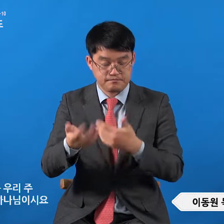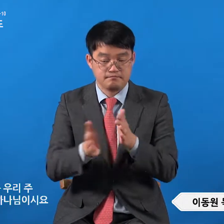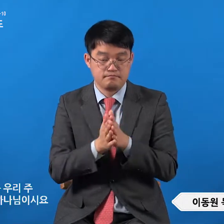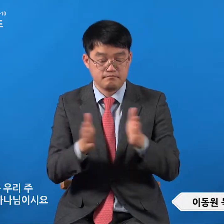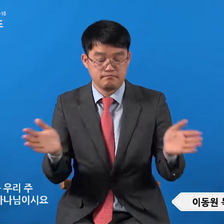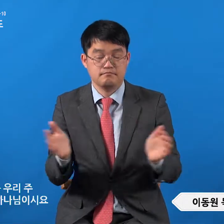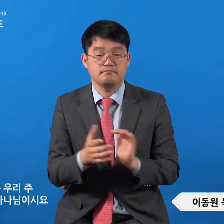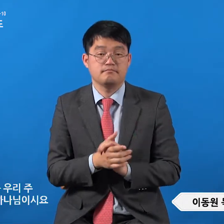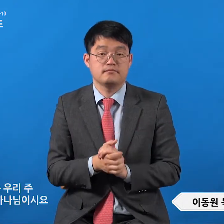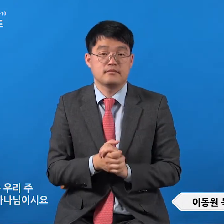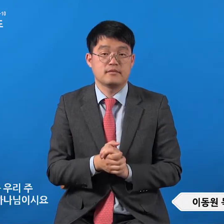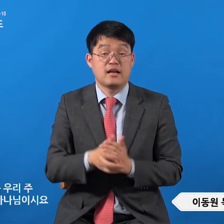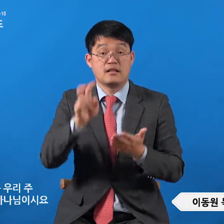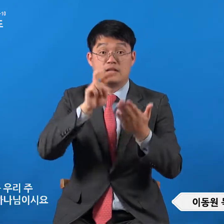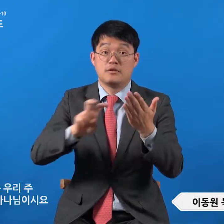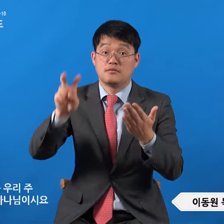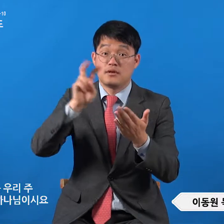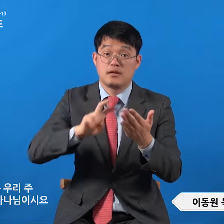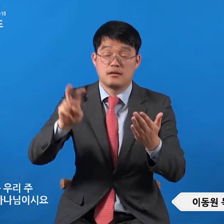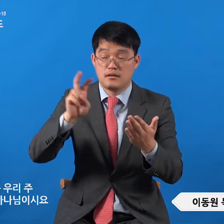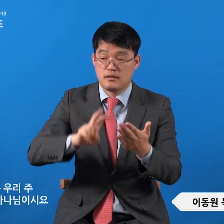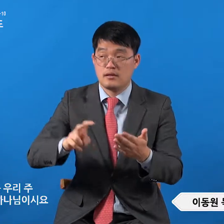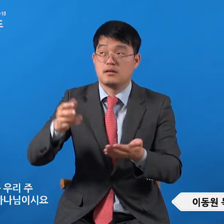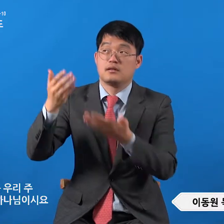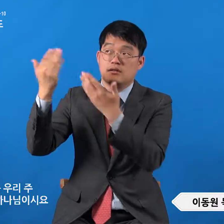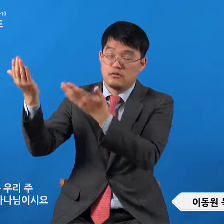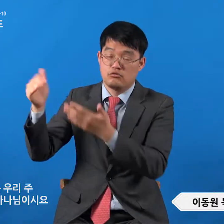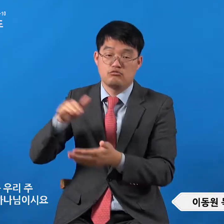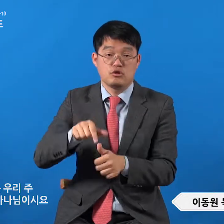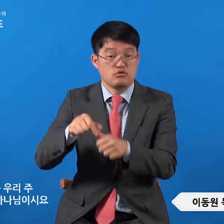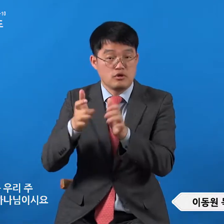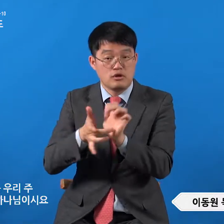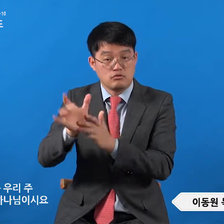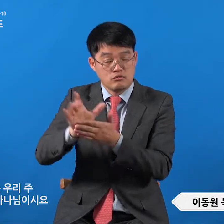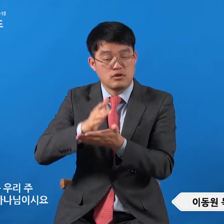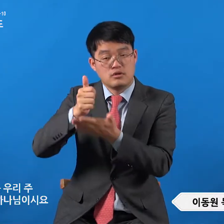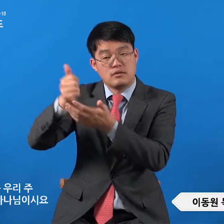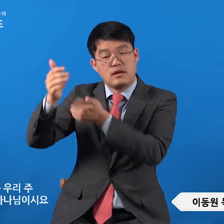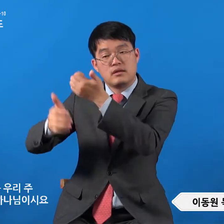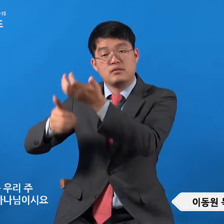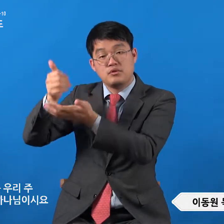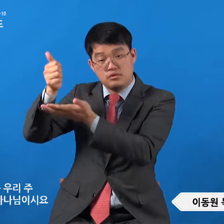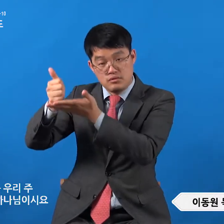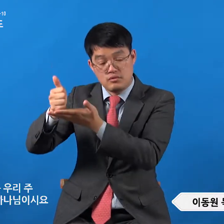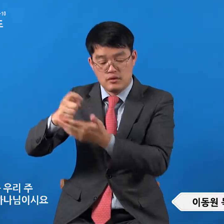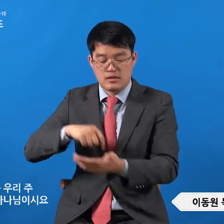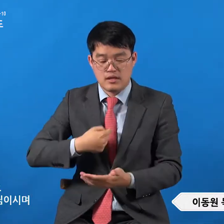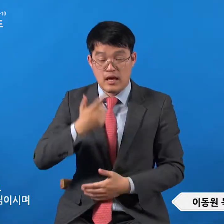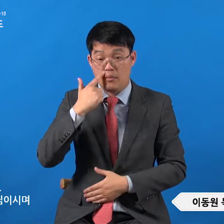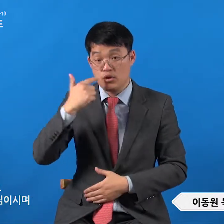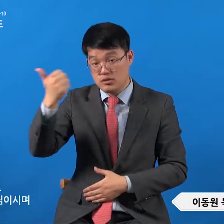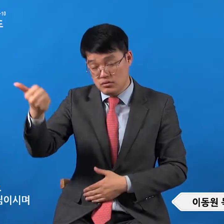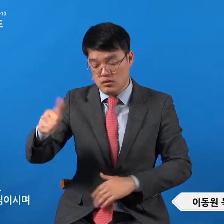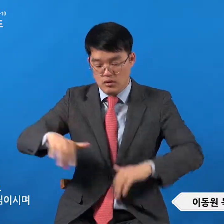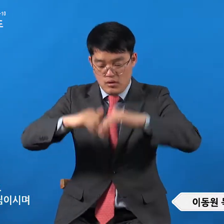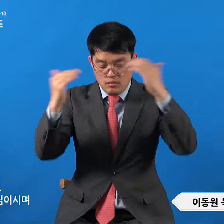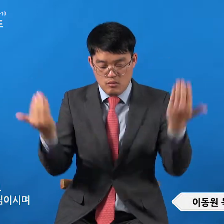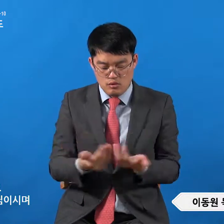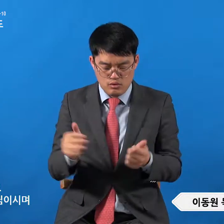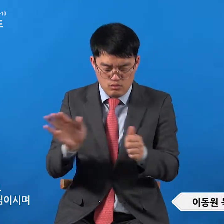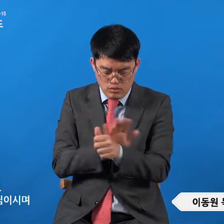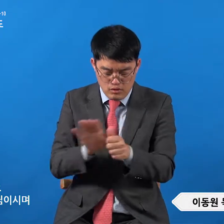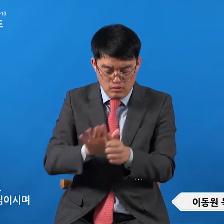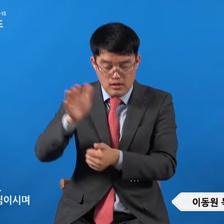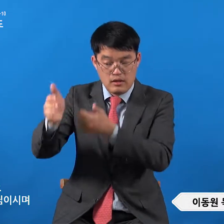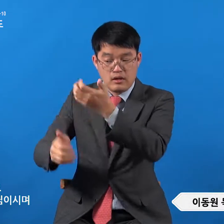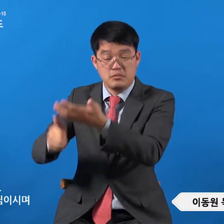읽어요. 다 같이 시작. 찬송하리로다. 그는 우리 주 예수 그리스도의 하나님이시요 자비의 아버지시요 모든